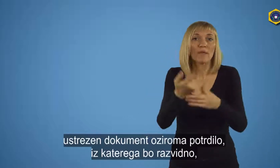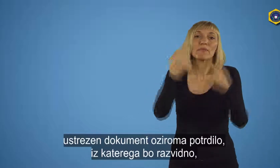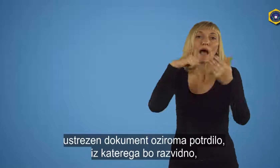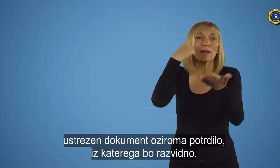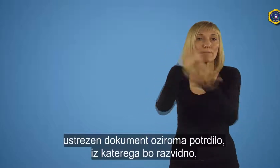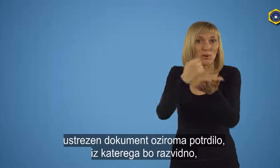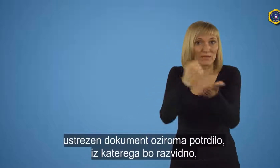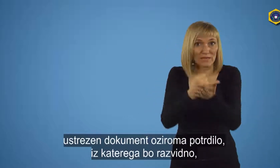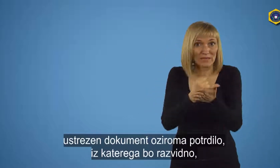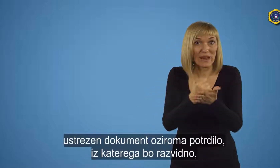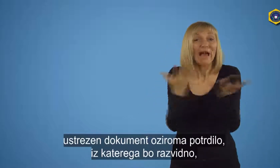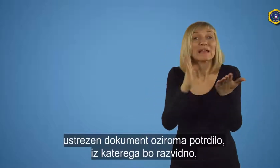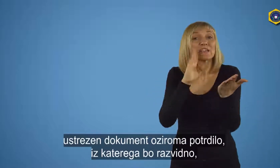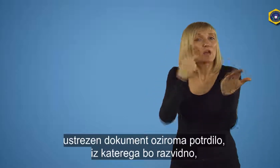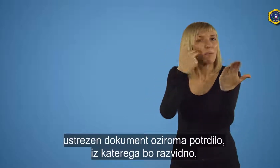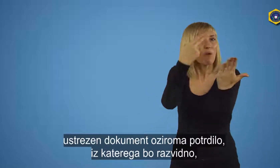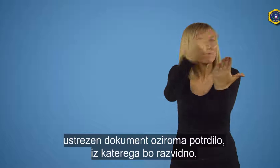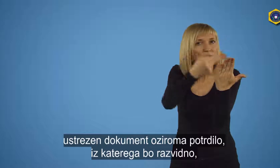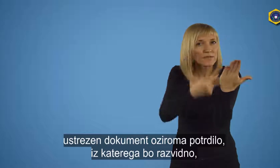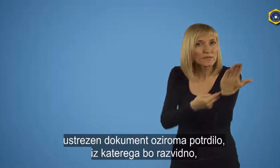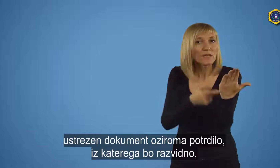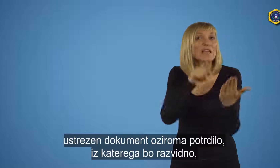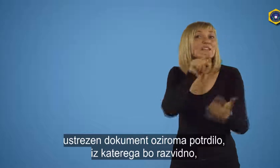bo razvidno, da so vam ukradli vozilo.